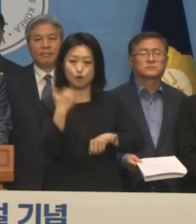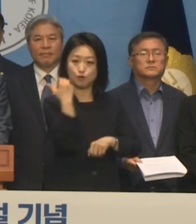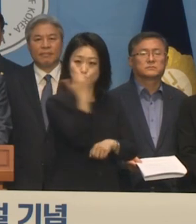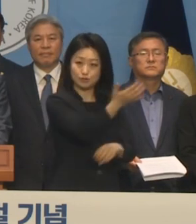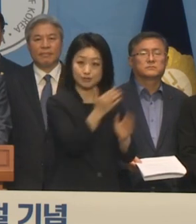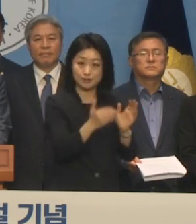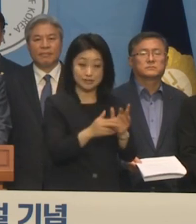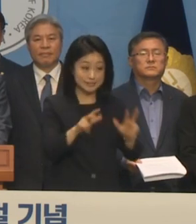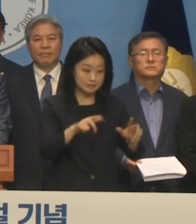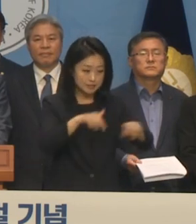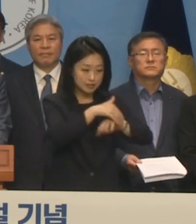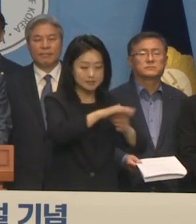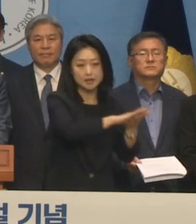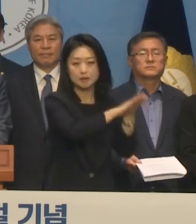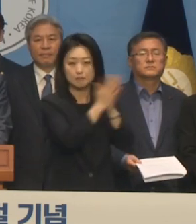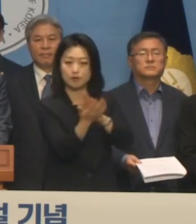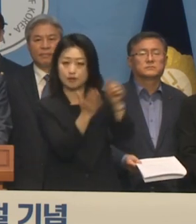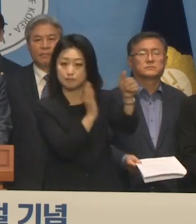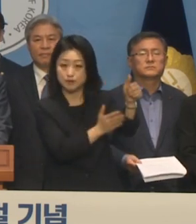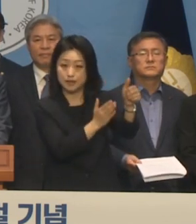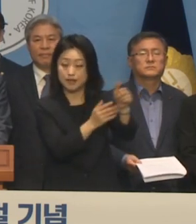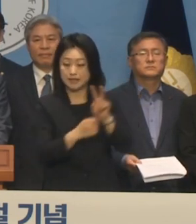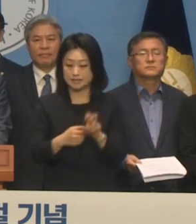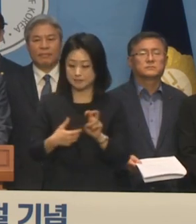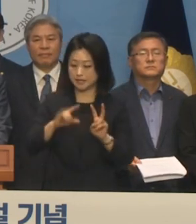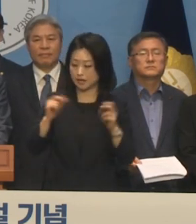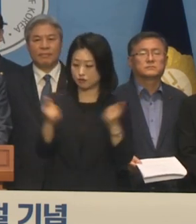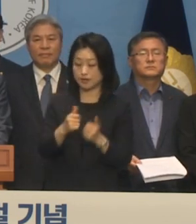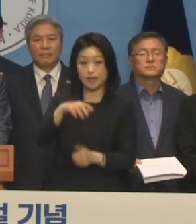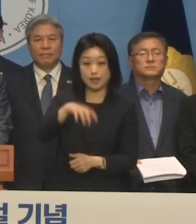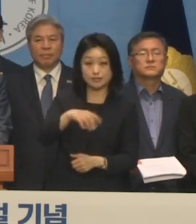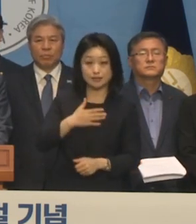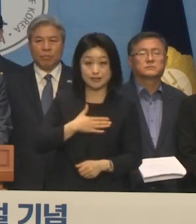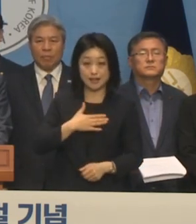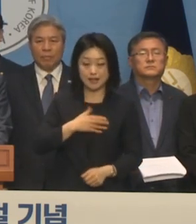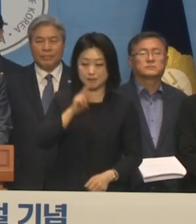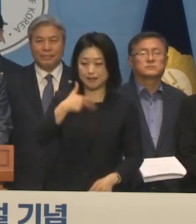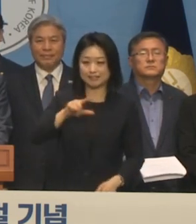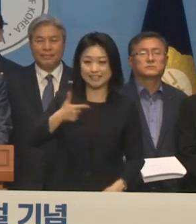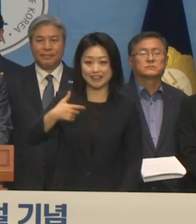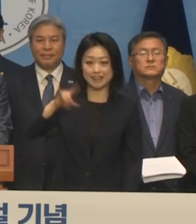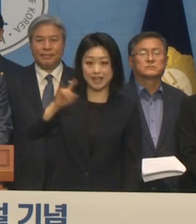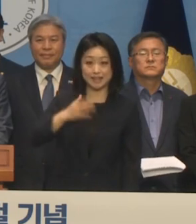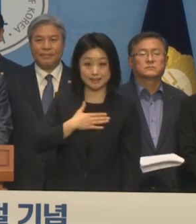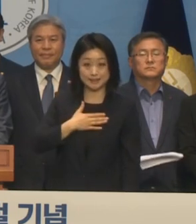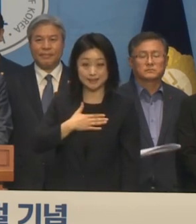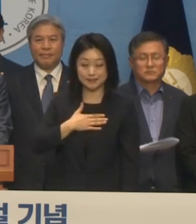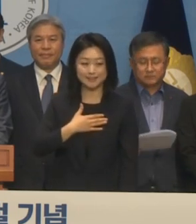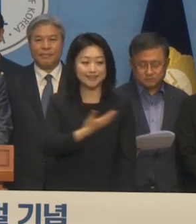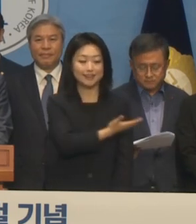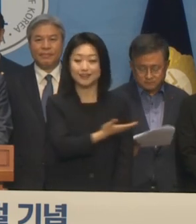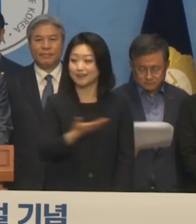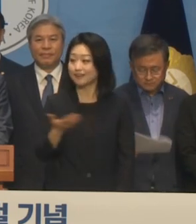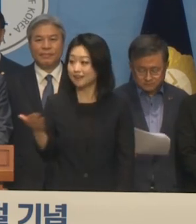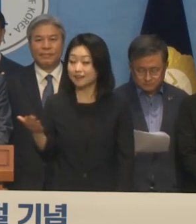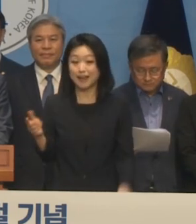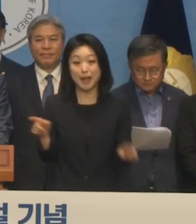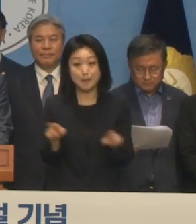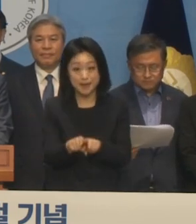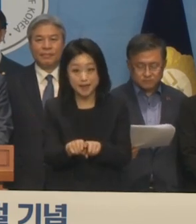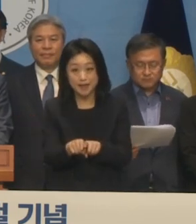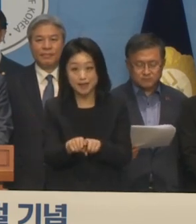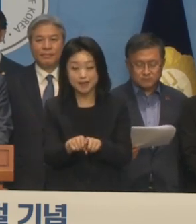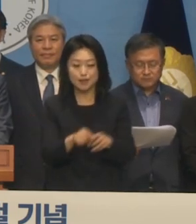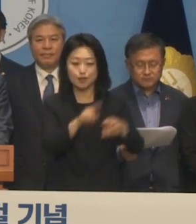전환이 필요합니다. 22대 국회에서 저 박찬대는 오늘 이 자리에 함께해 주신 분들과 윤석열